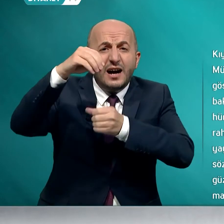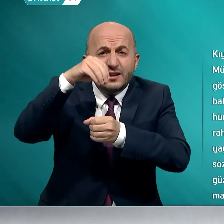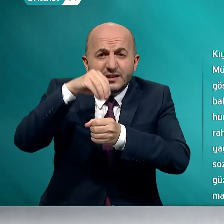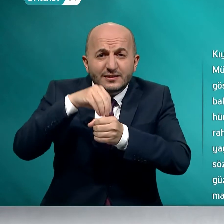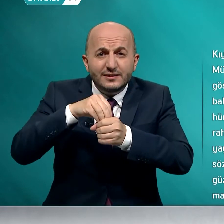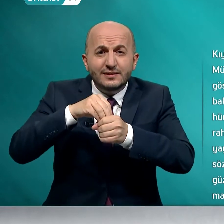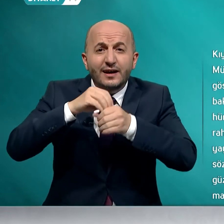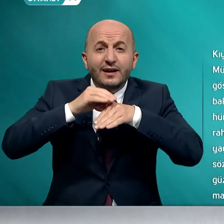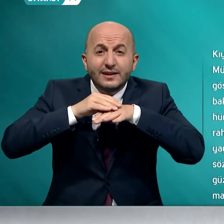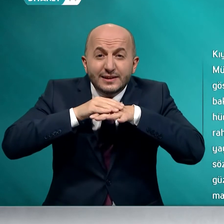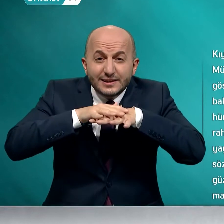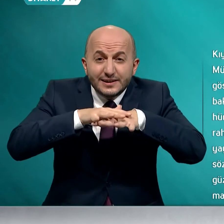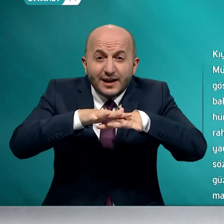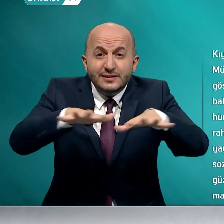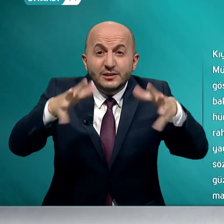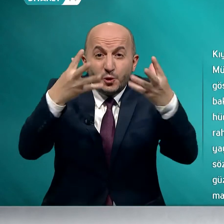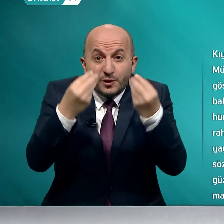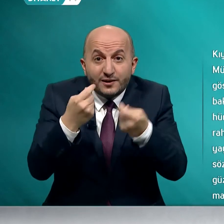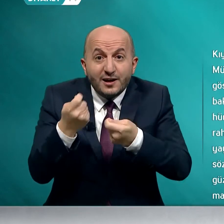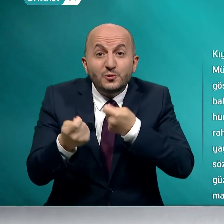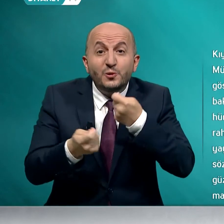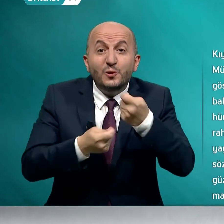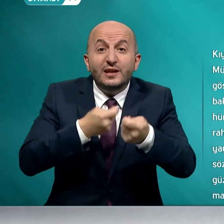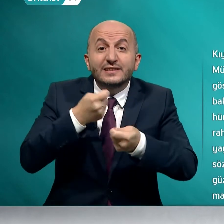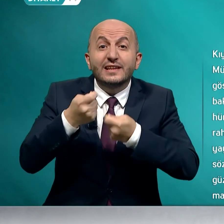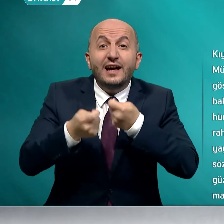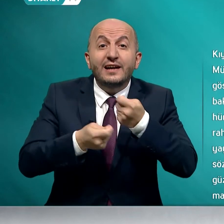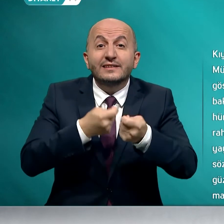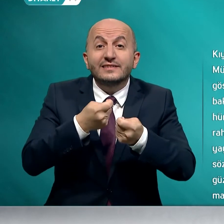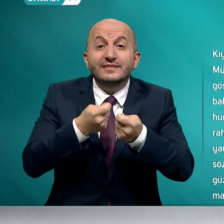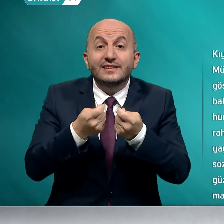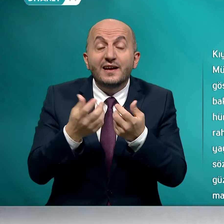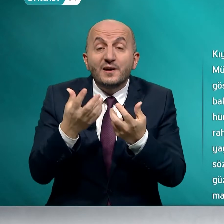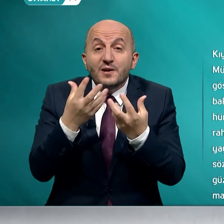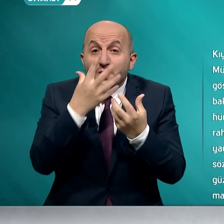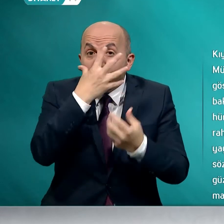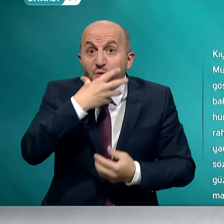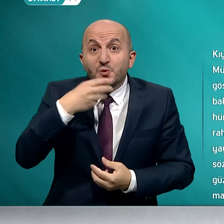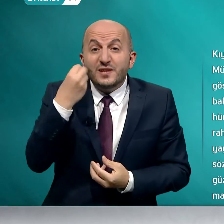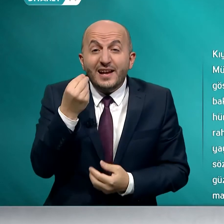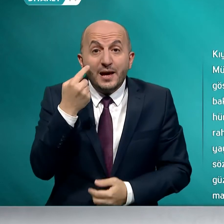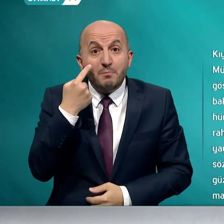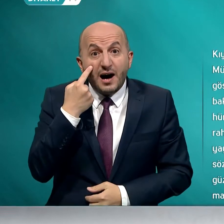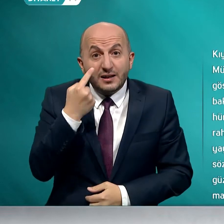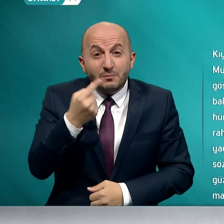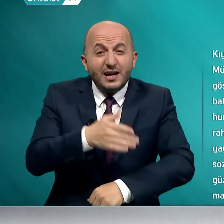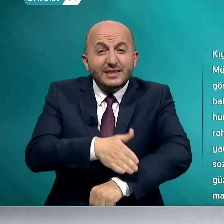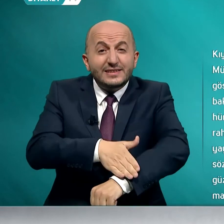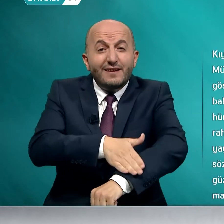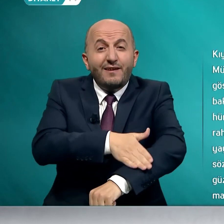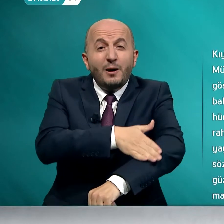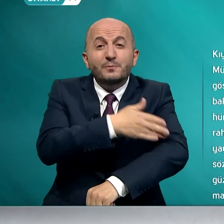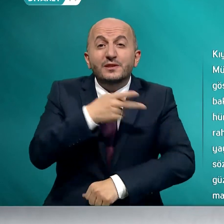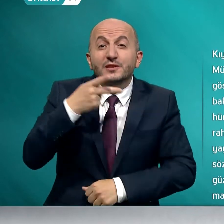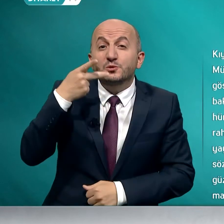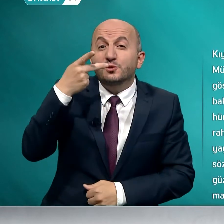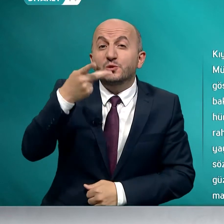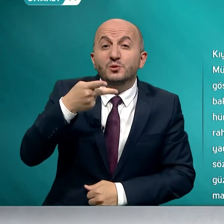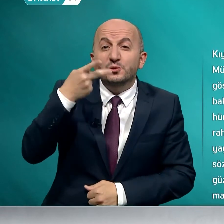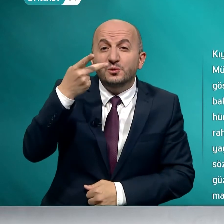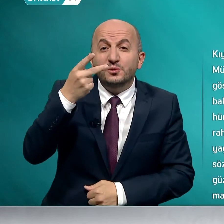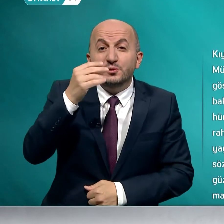Halk arasında yaygın olarak kullanılan güzele bakmak